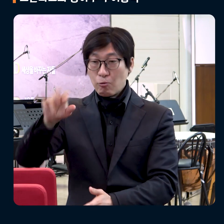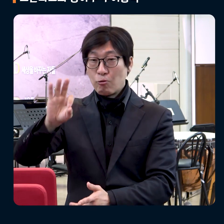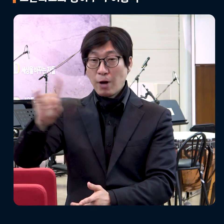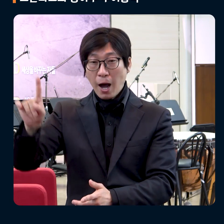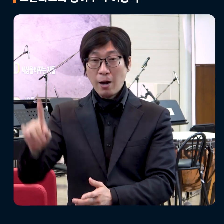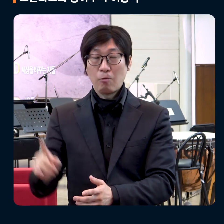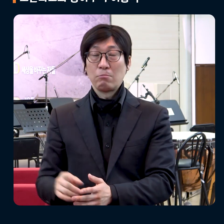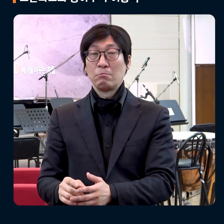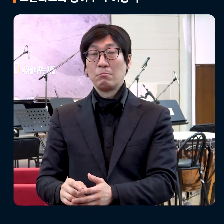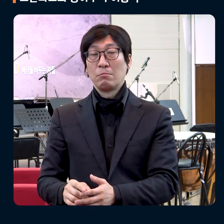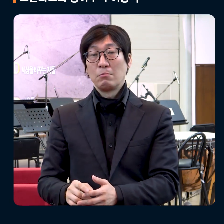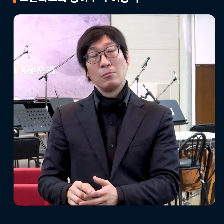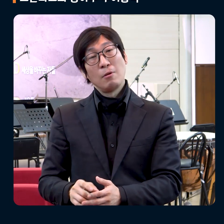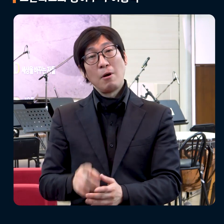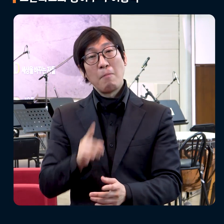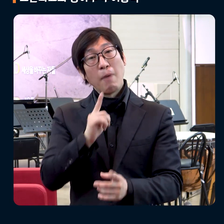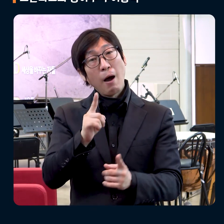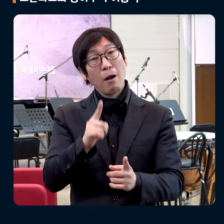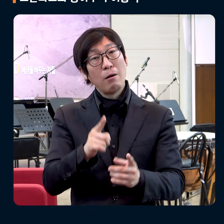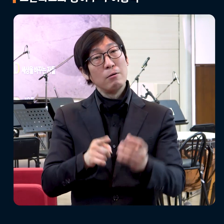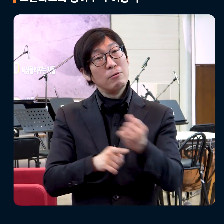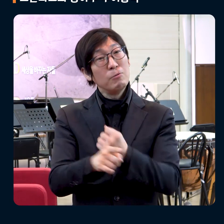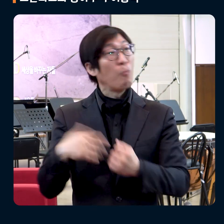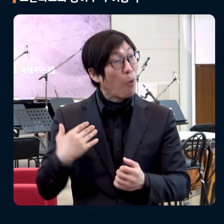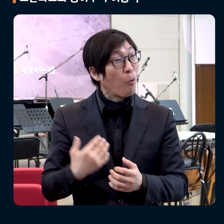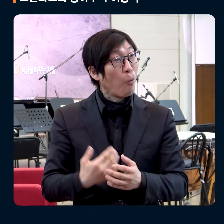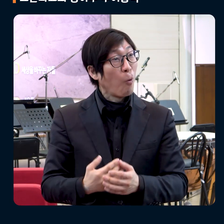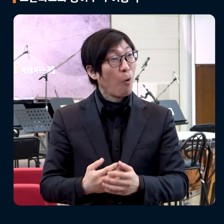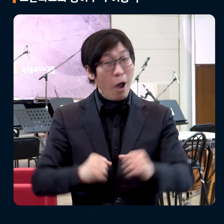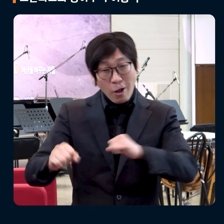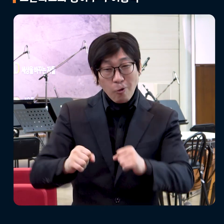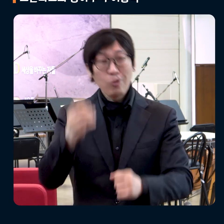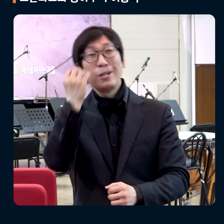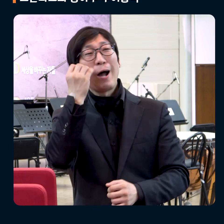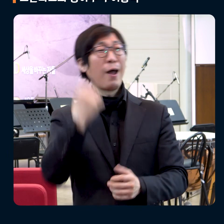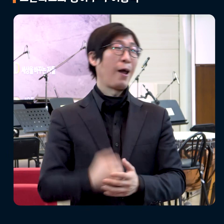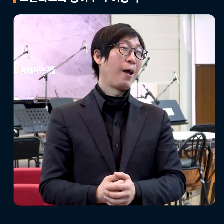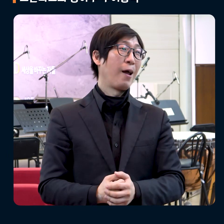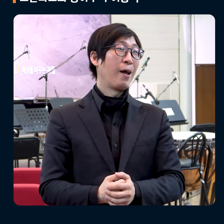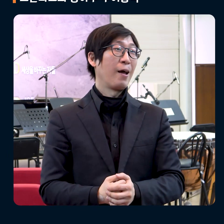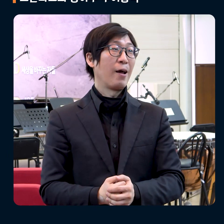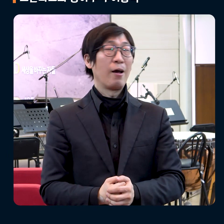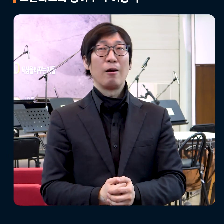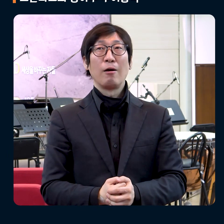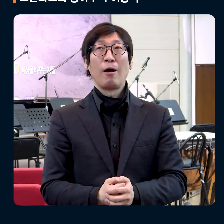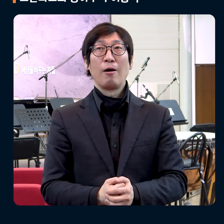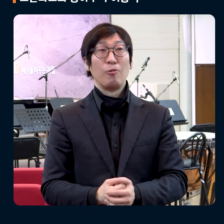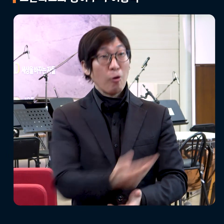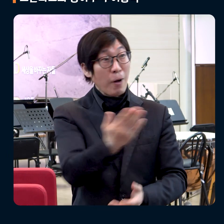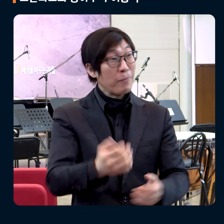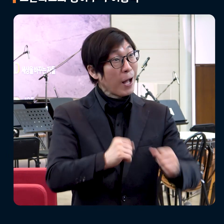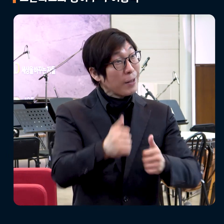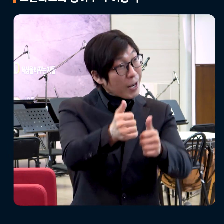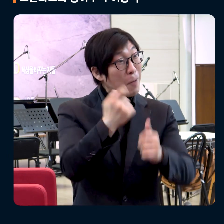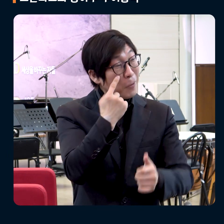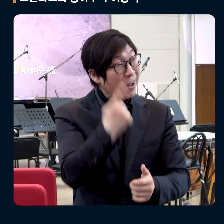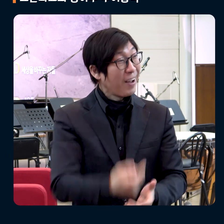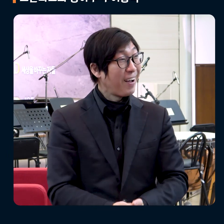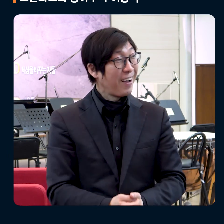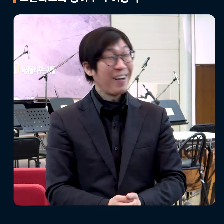부갓. 아니 말도 이상한데 모션까지 하니까 너무 이상한 거예요. 여러분 다 같이 한번 해볼까요?